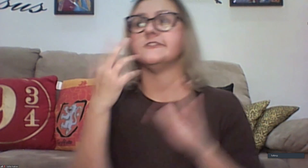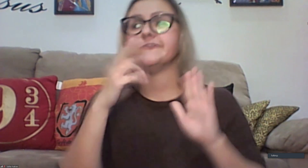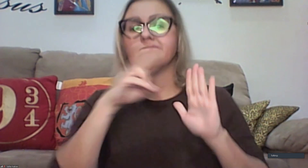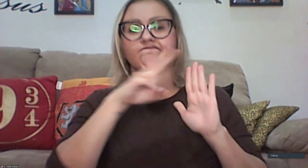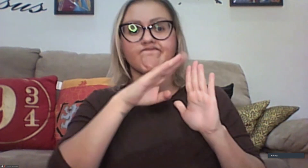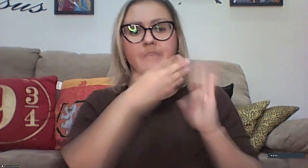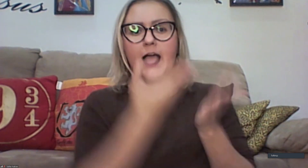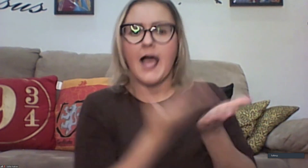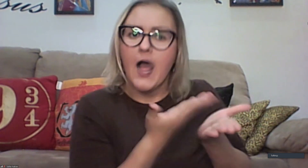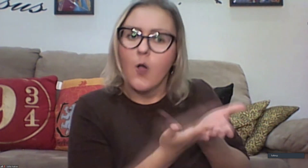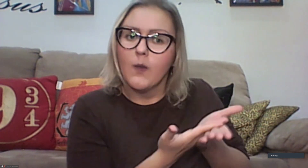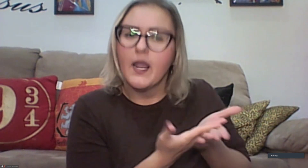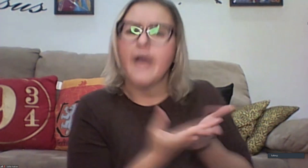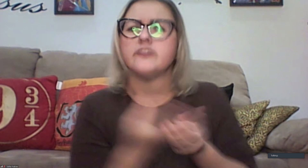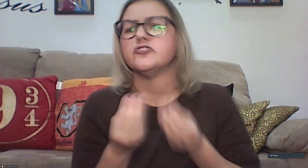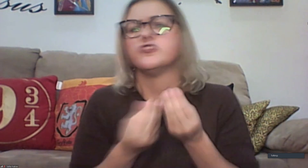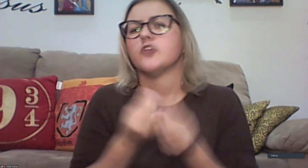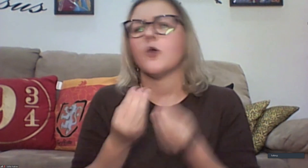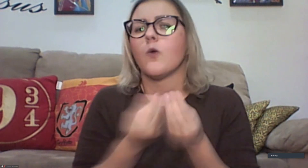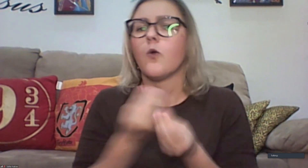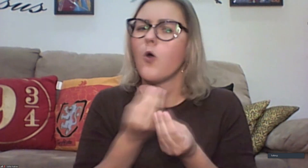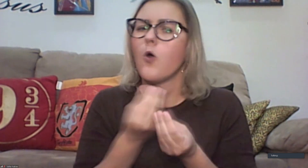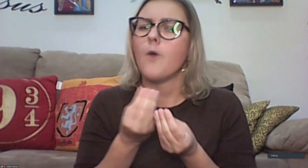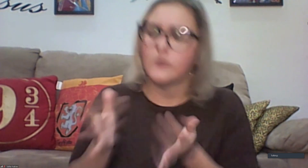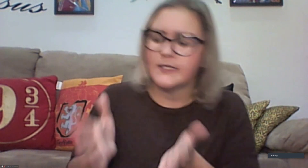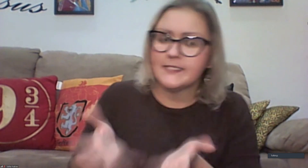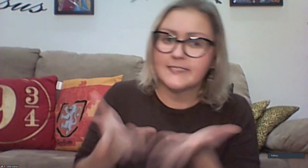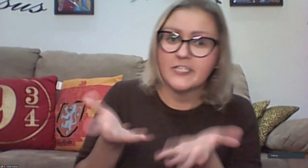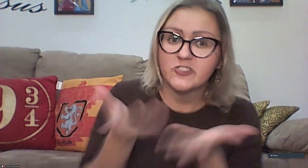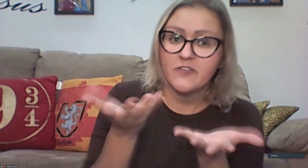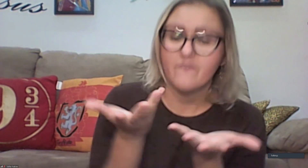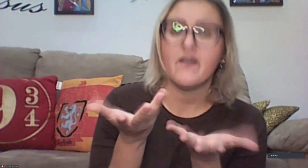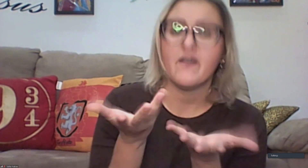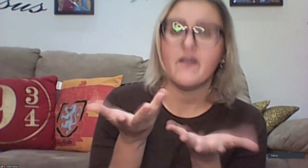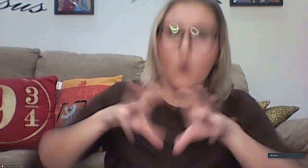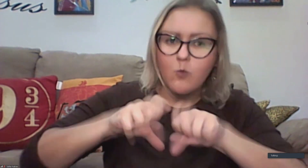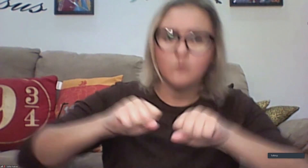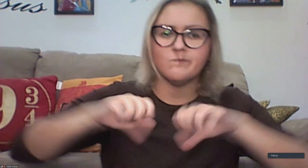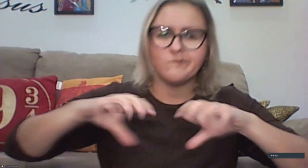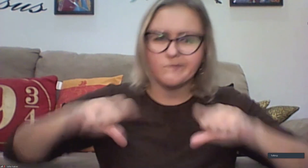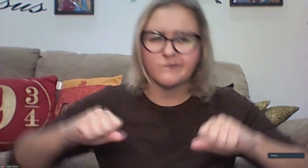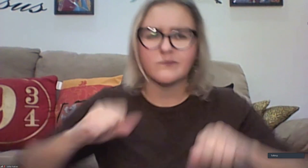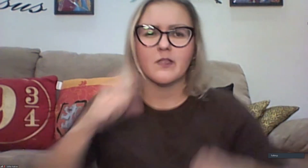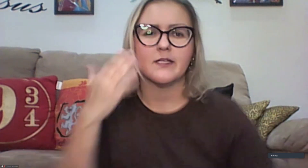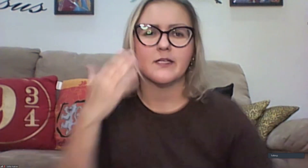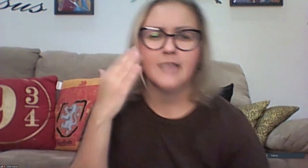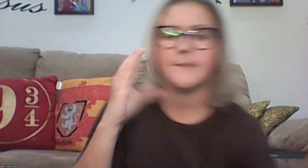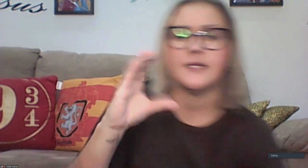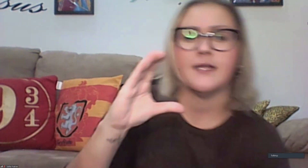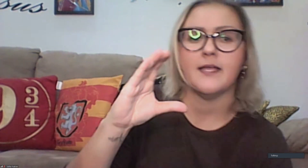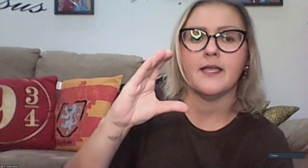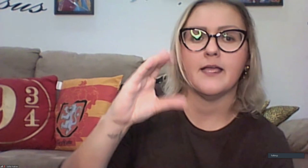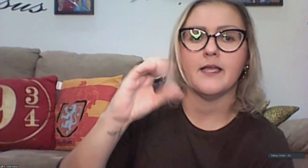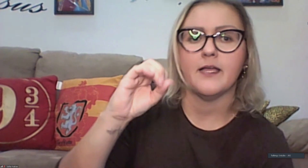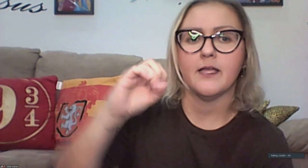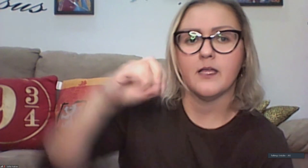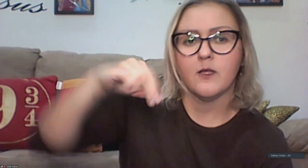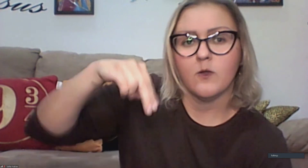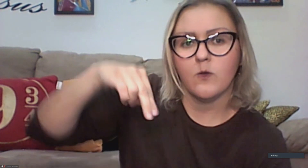Então, assim, dentro da escola, por exemplo, quando você incentiva o surdo a tocar nas coisas,